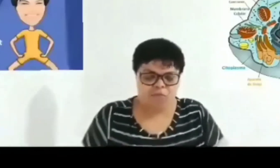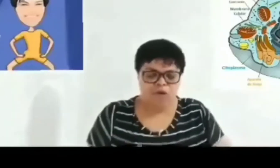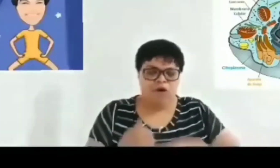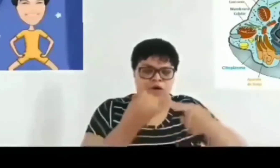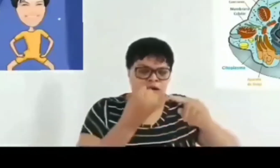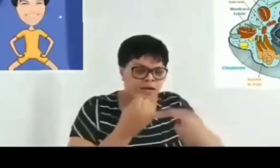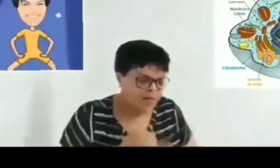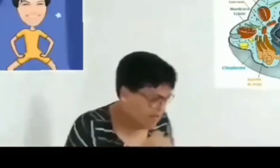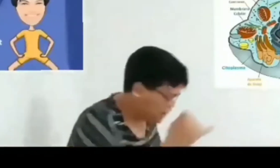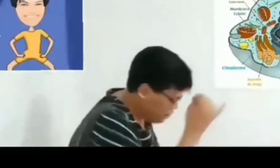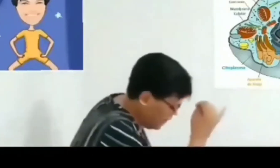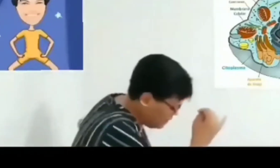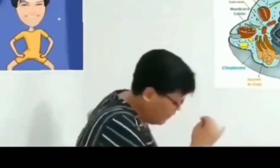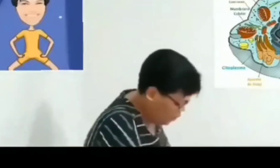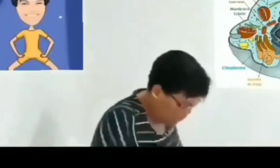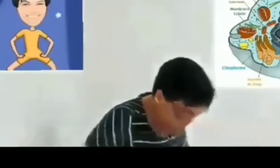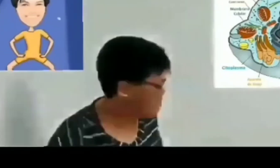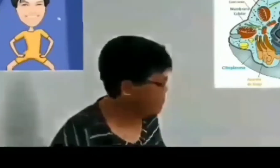essenciais, como respiração,